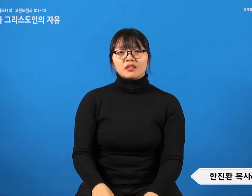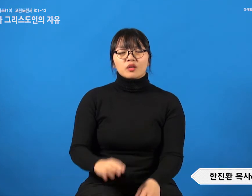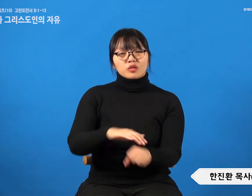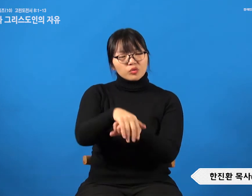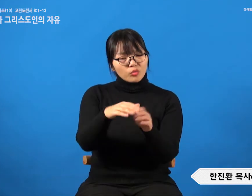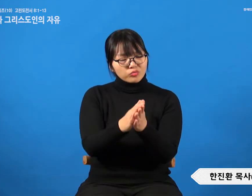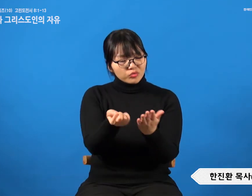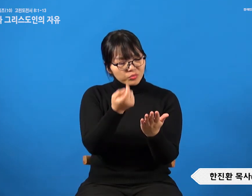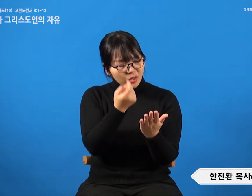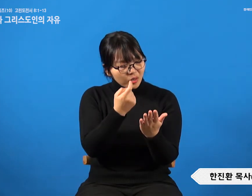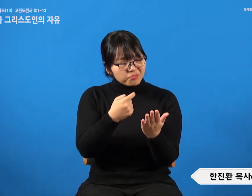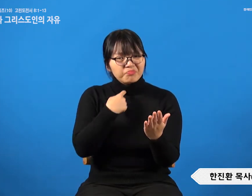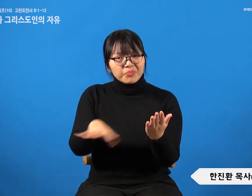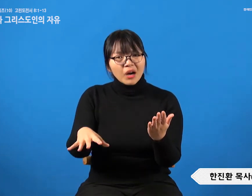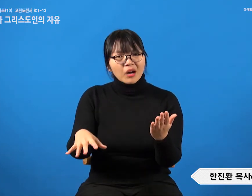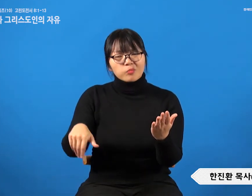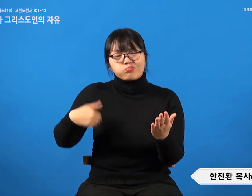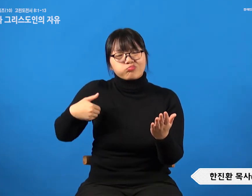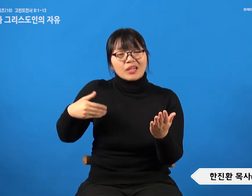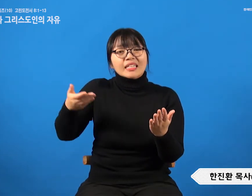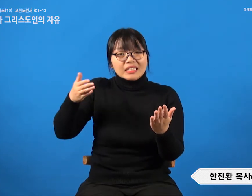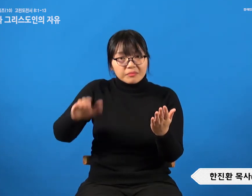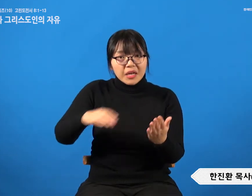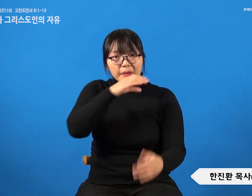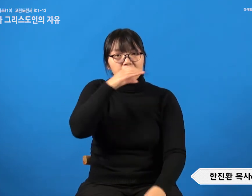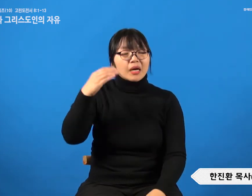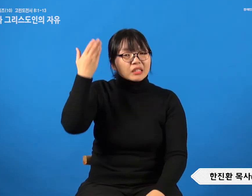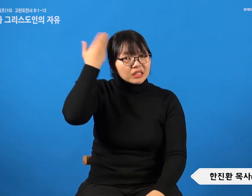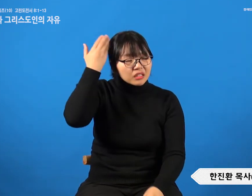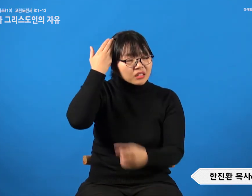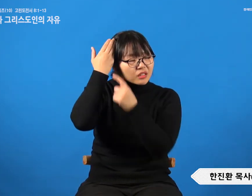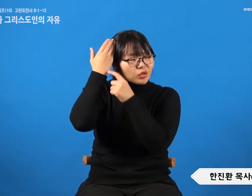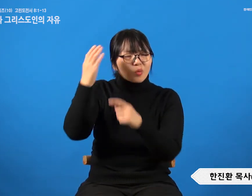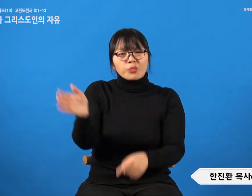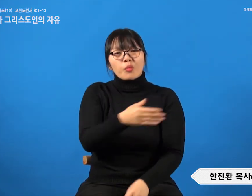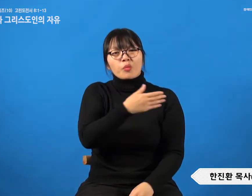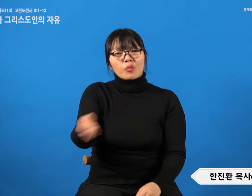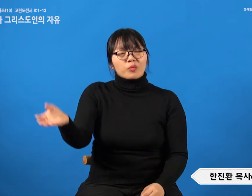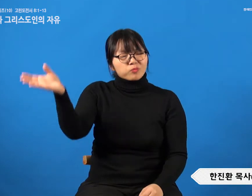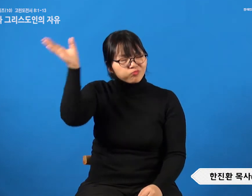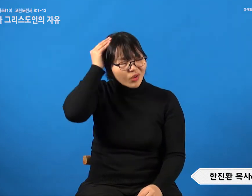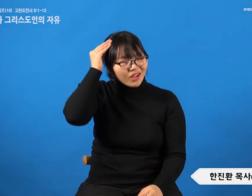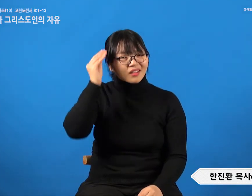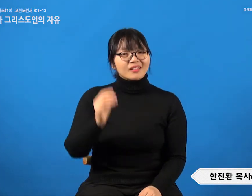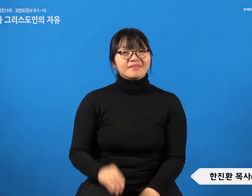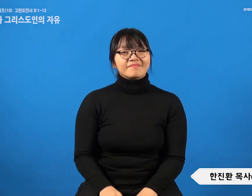안 가르치는지 바른 지식이 없습니다.